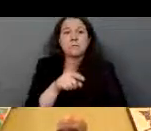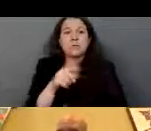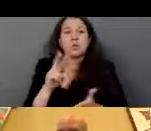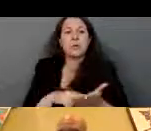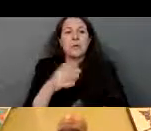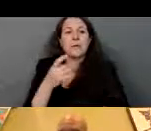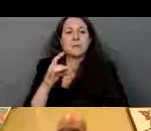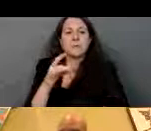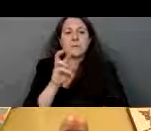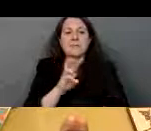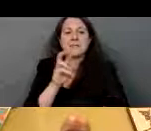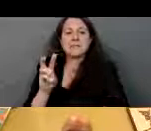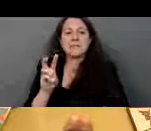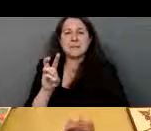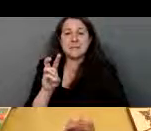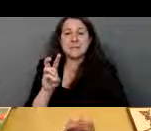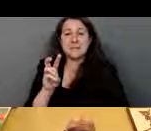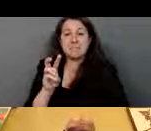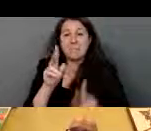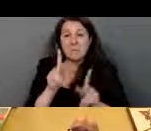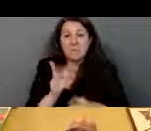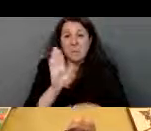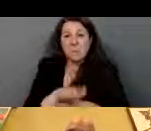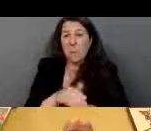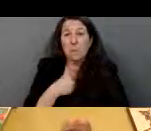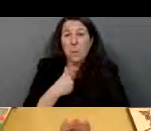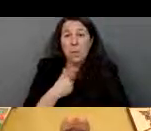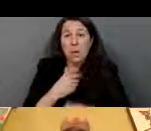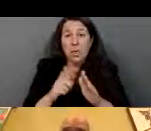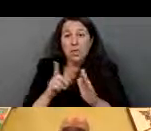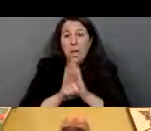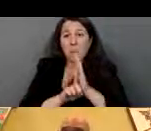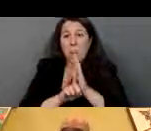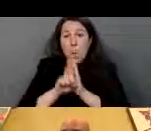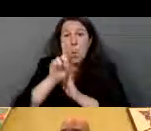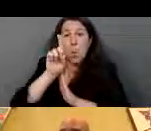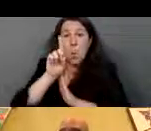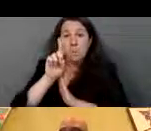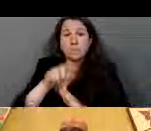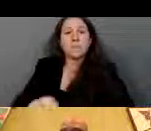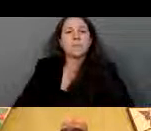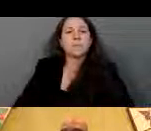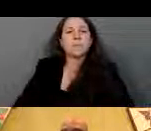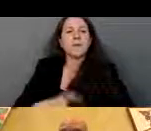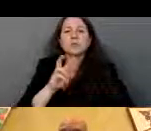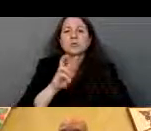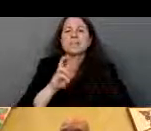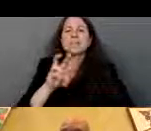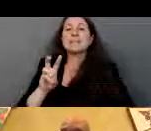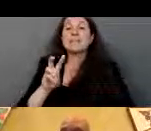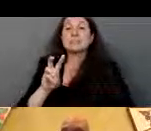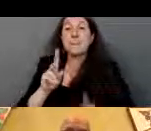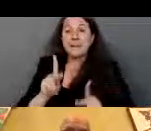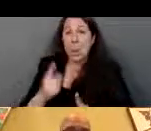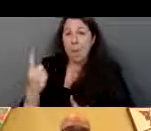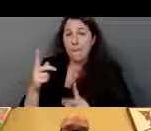sont décédées suite à une vague de chaleur. Et de ces 66 personnes, il y avait un quart qui, en fait, avait de la schizophrénie.